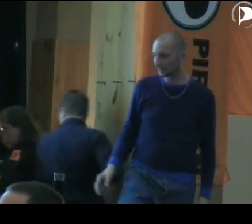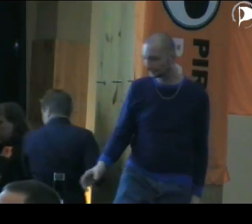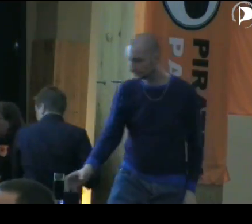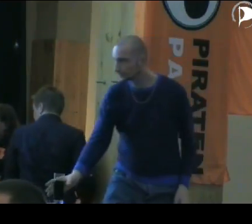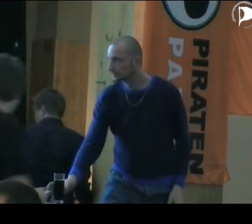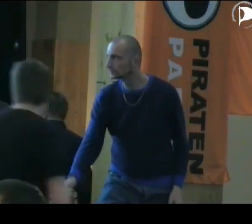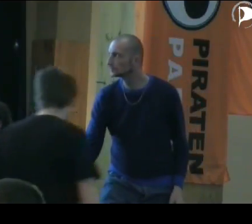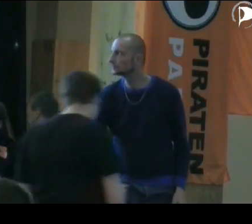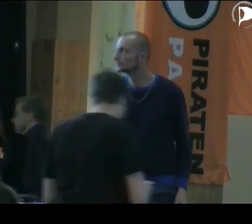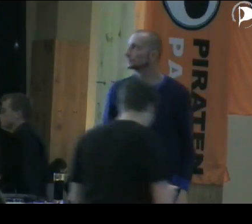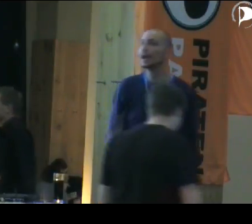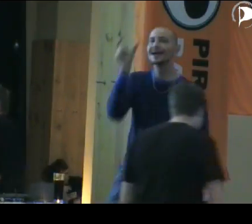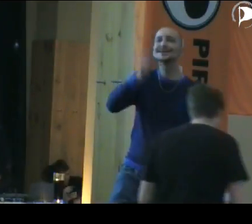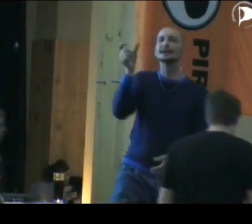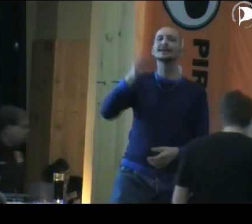die